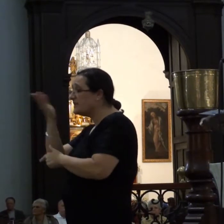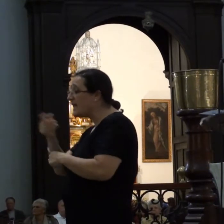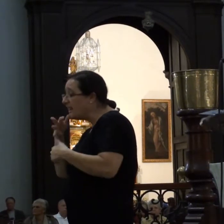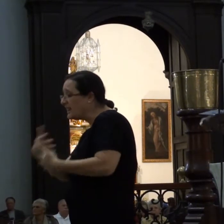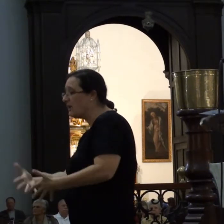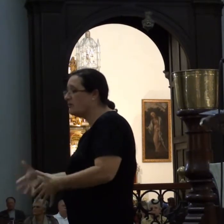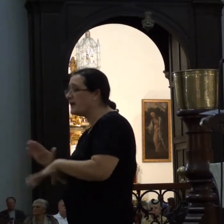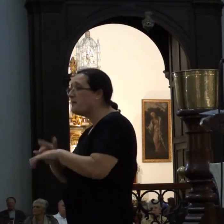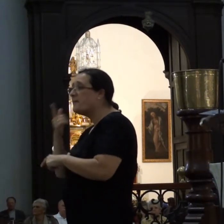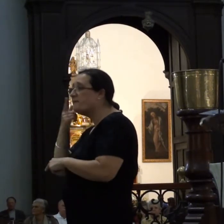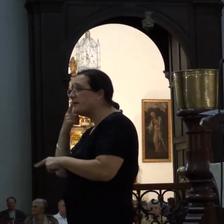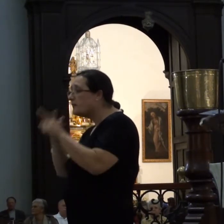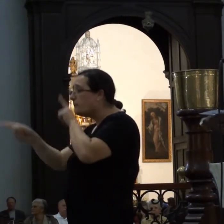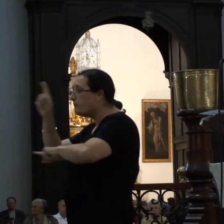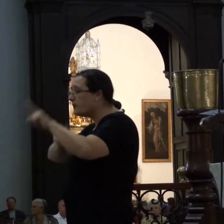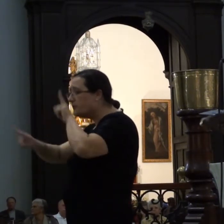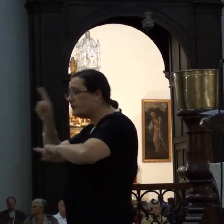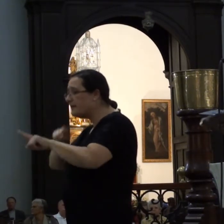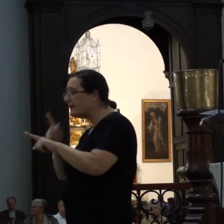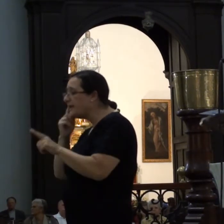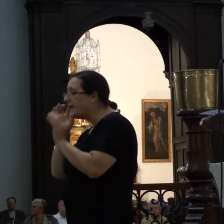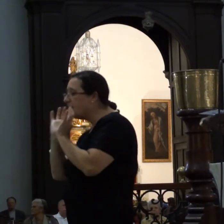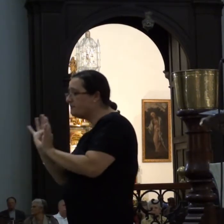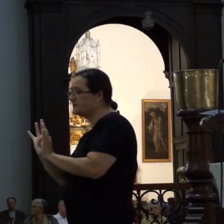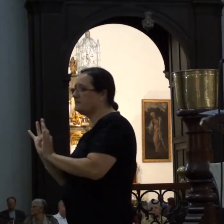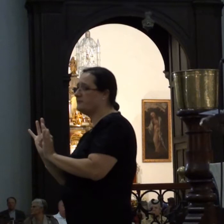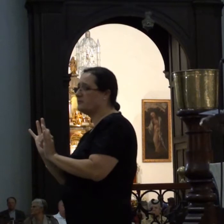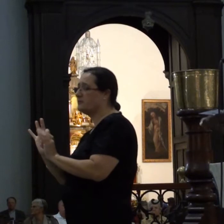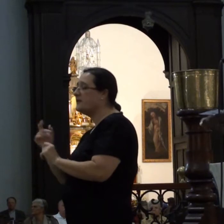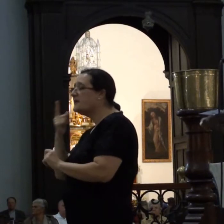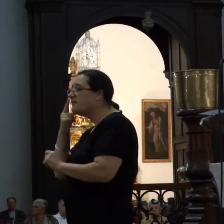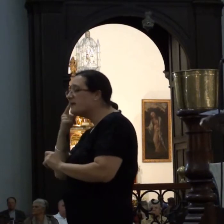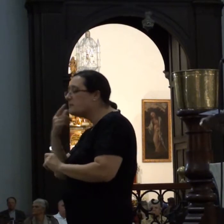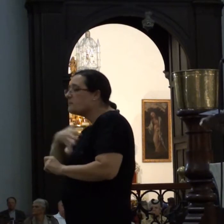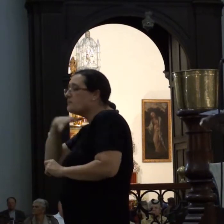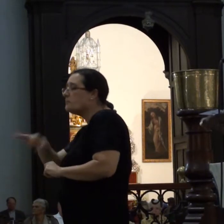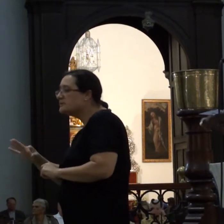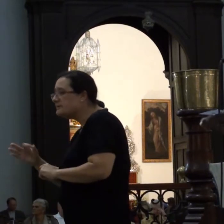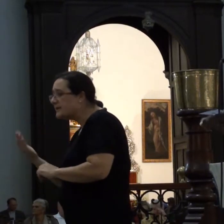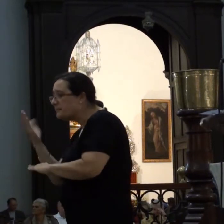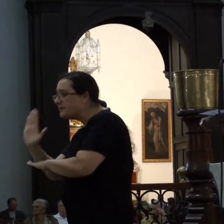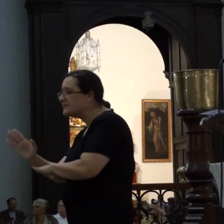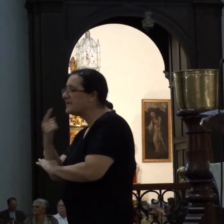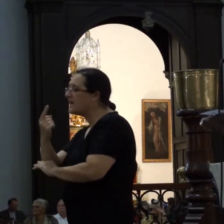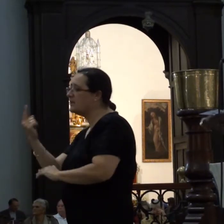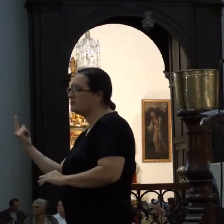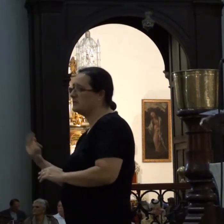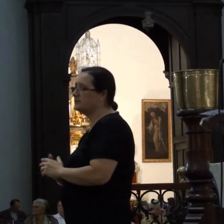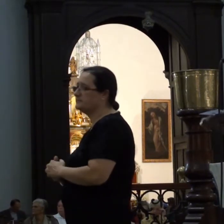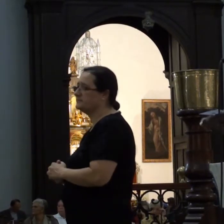ver las dificultades específicas y las posibilidades que presentan cada una